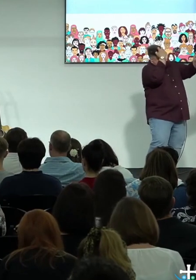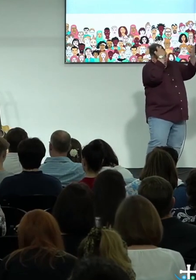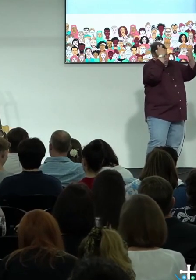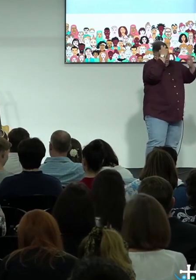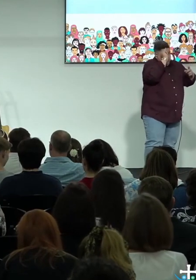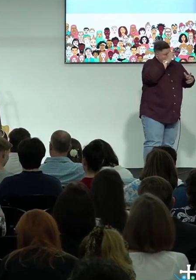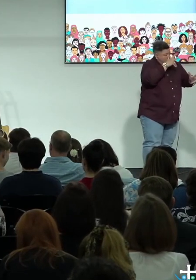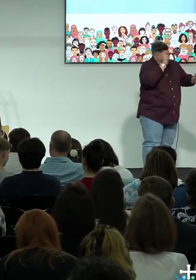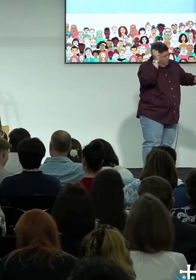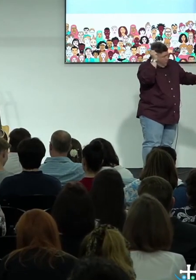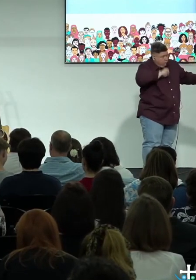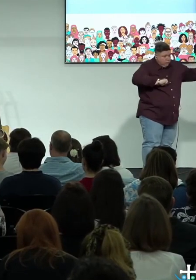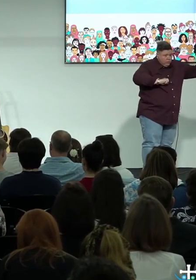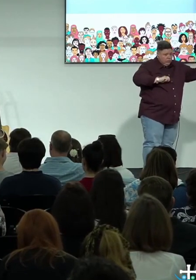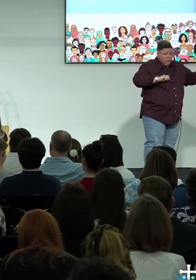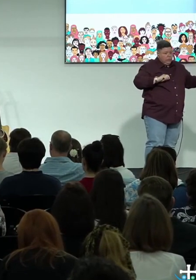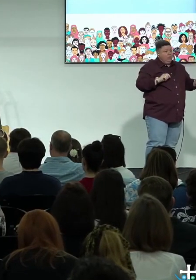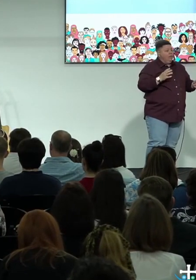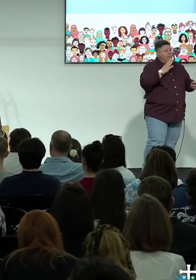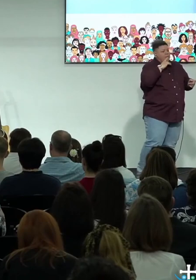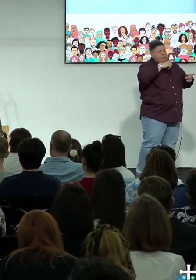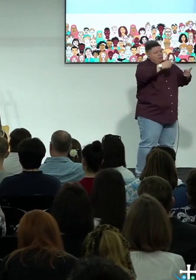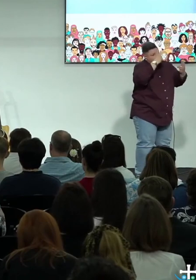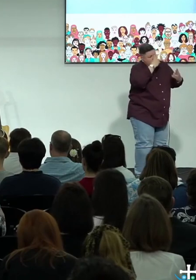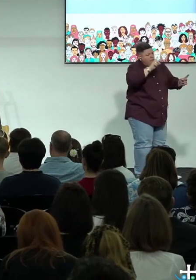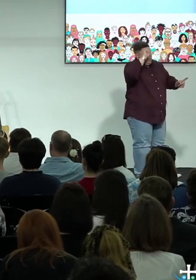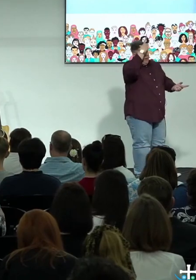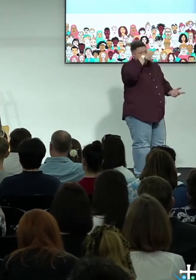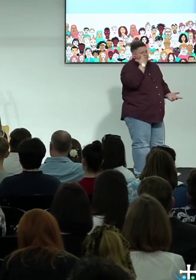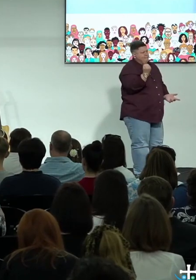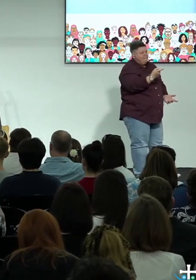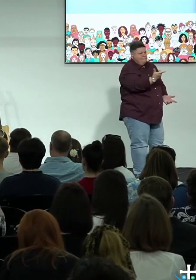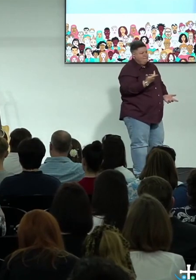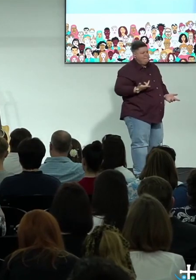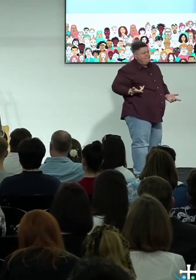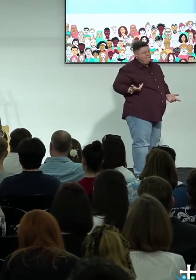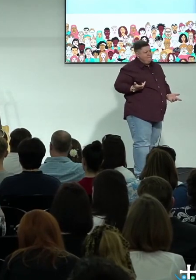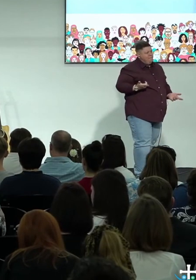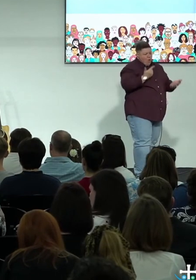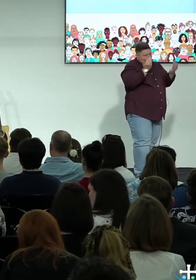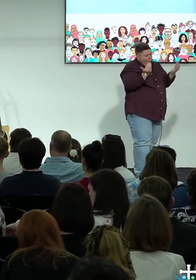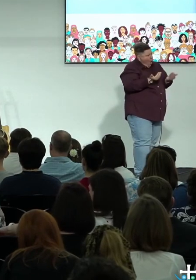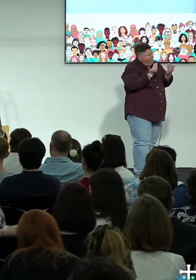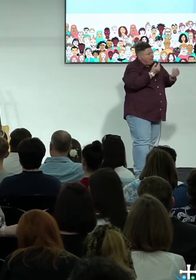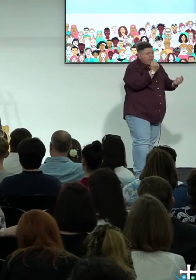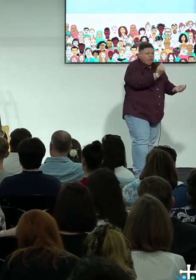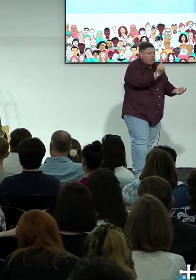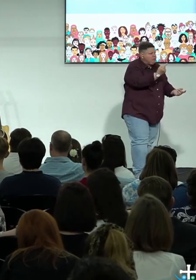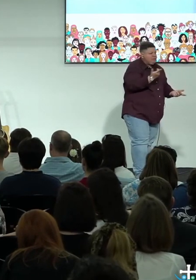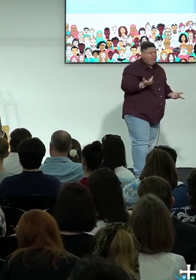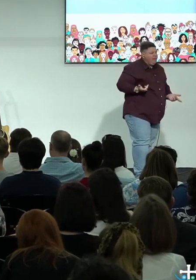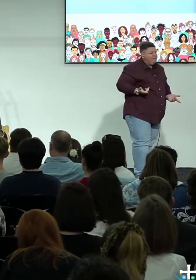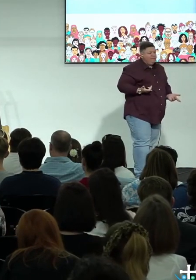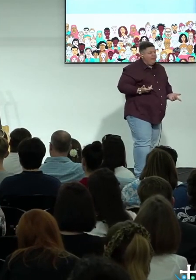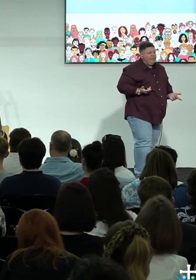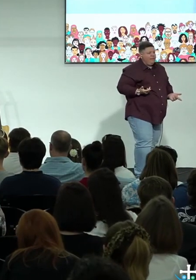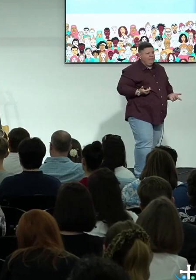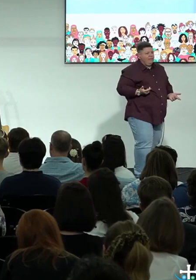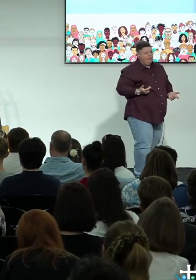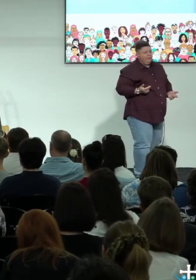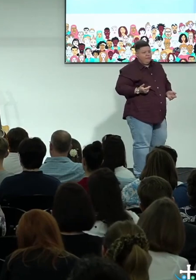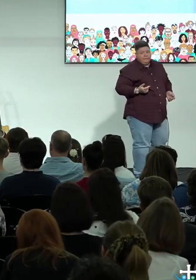weet, hoe bring dit hier in hier? En daarom, ouens, is die uitdaging, en dis nou nie my plek regtig om te praat nie, ek moet ook 'n bietjie